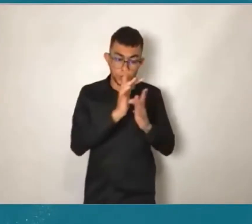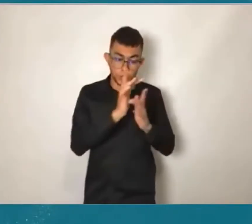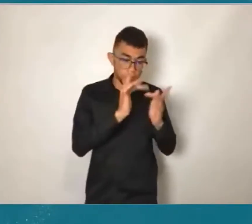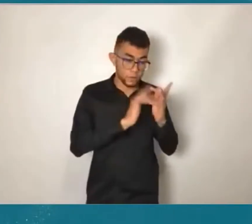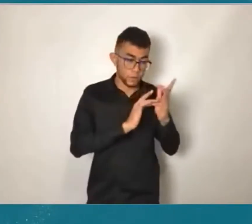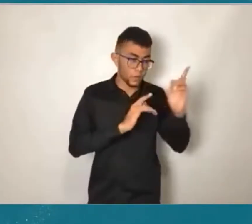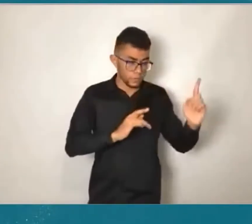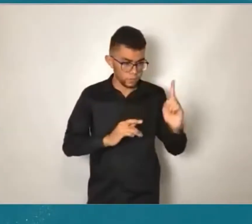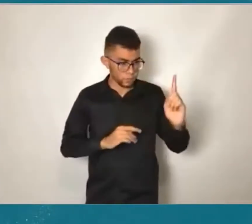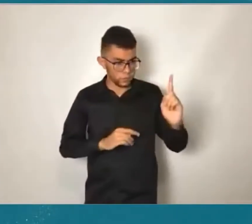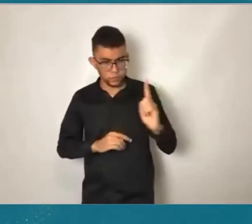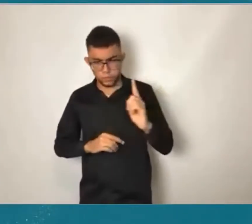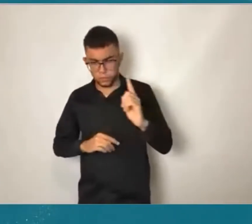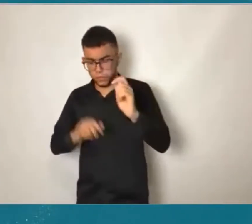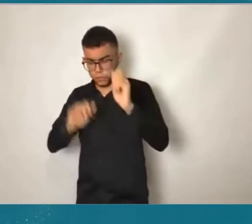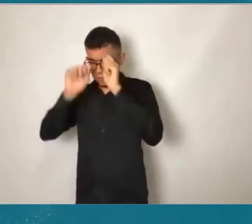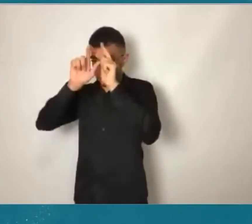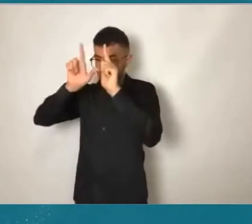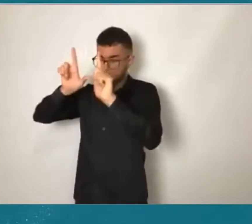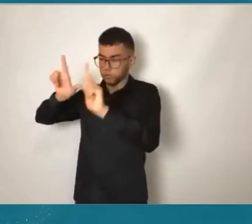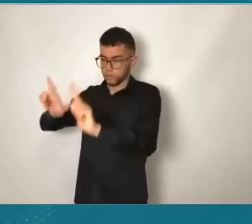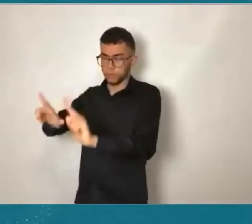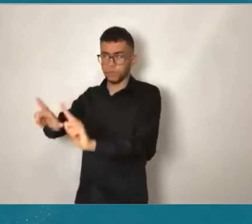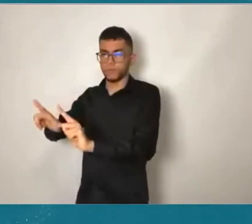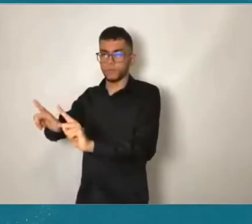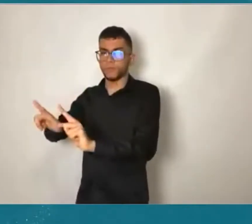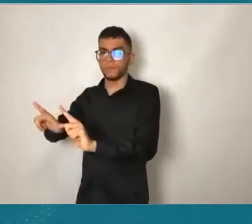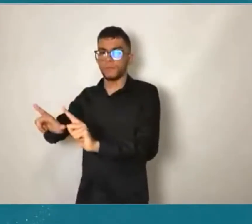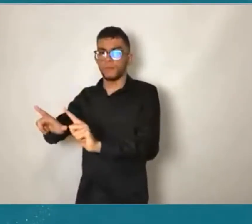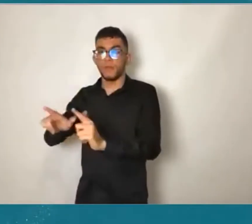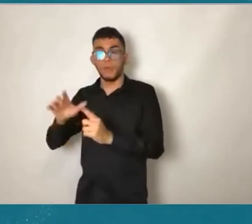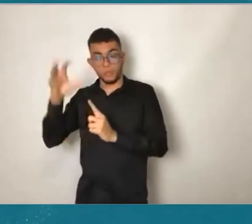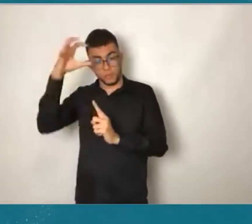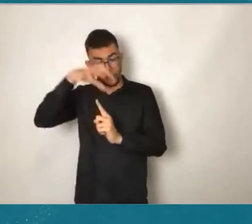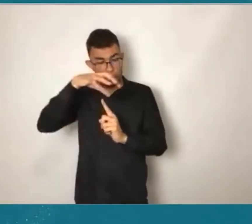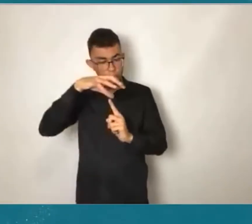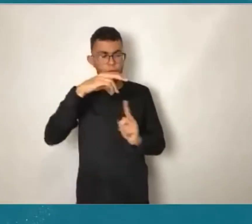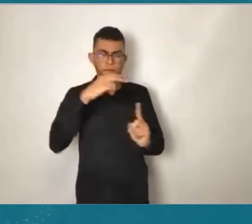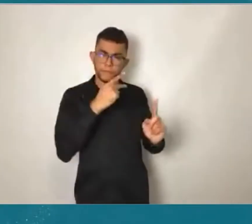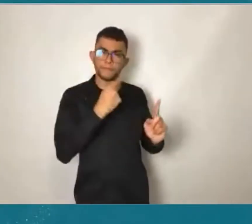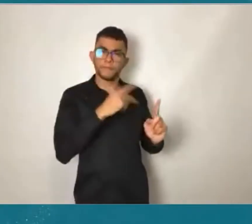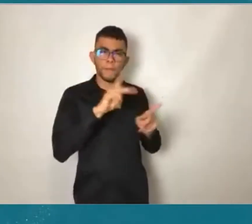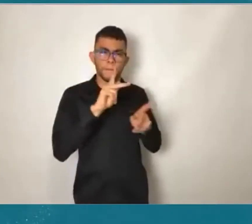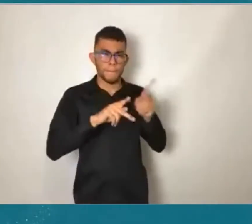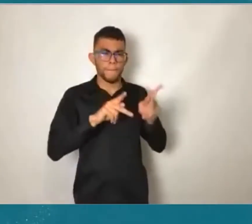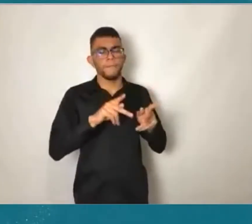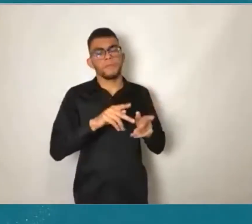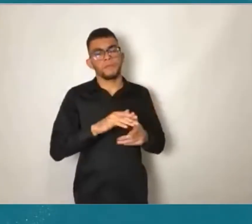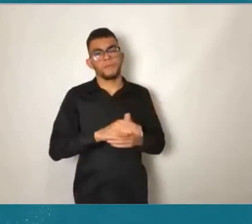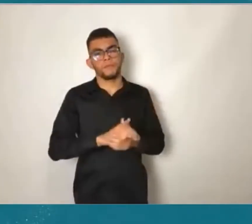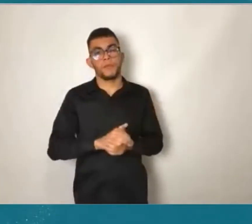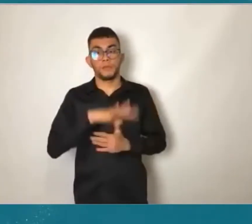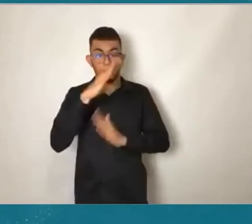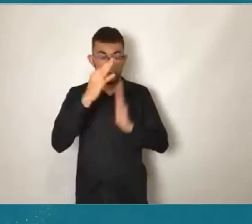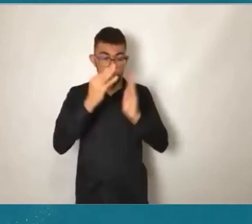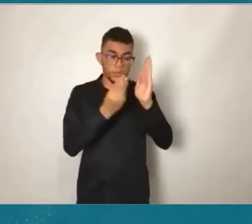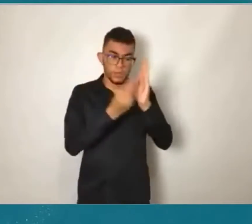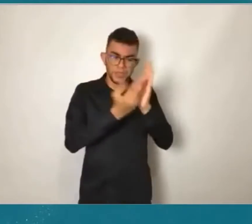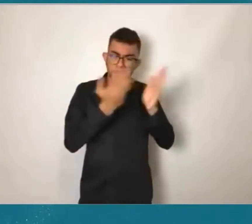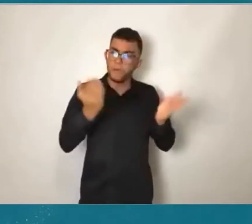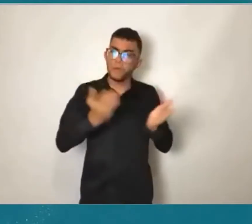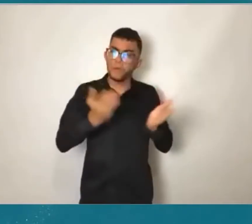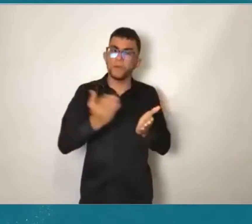os teus cabelos das vergonhas e tirará também a barba. Naquele dia sucederá que um homem manterá apenas uma vaca